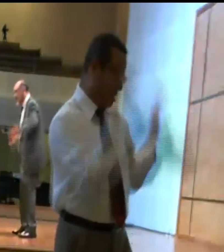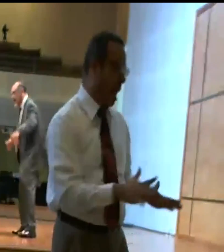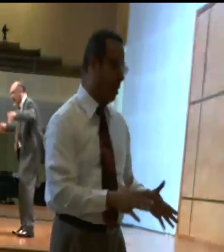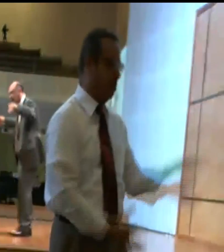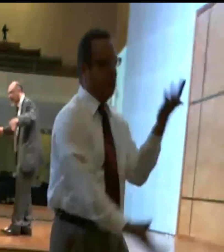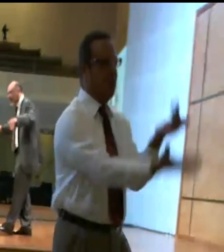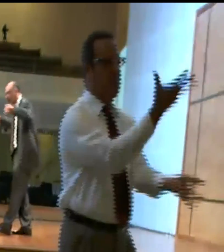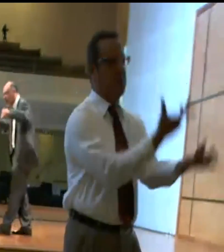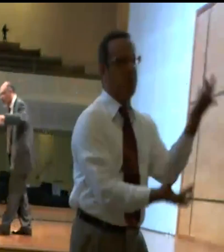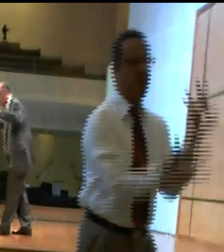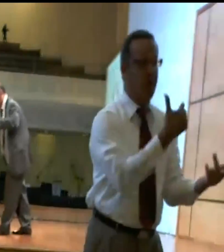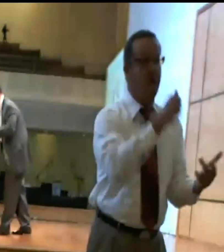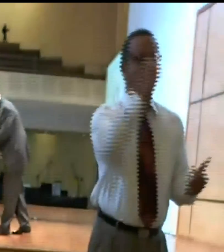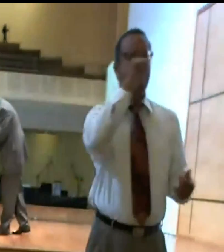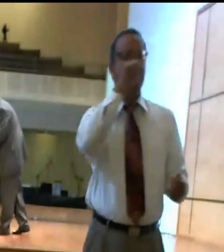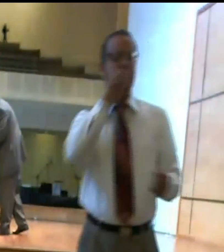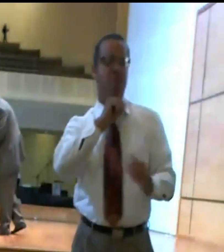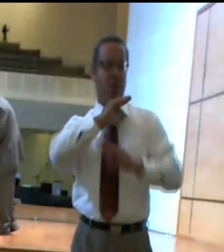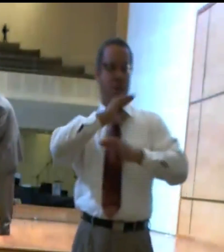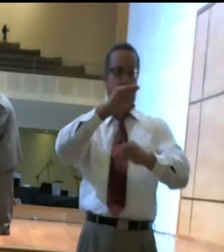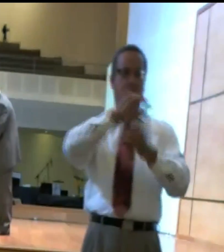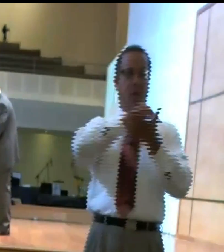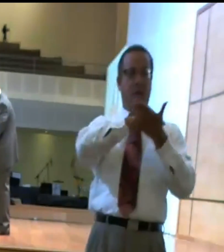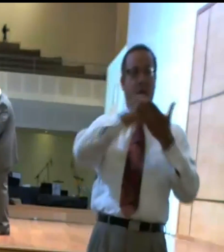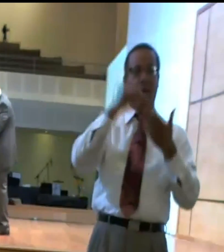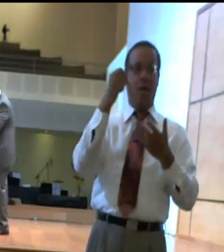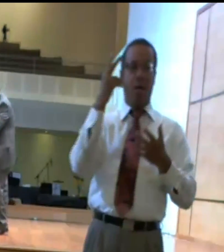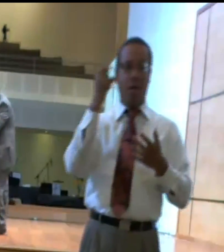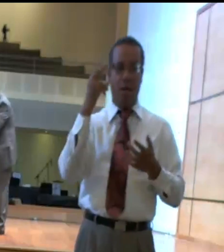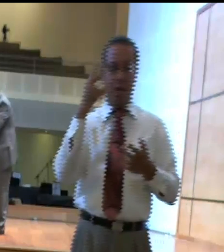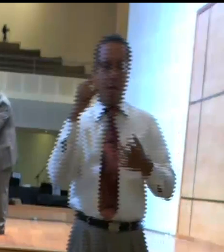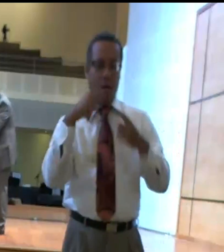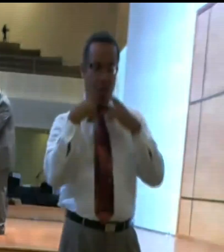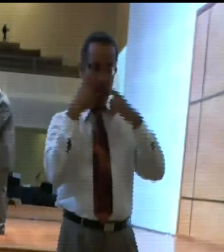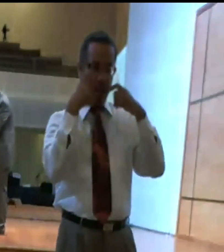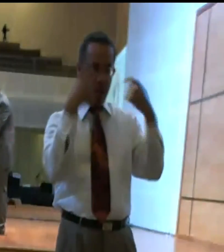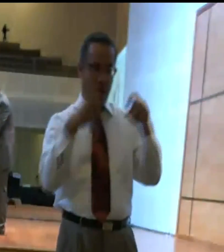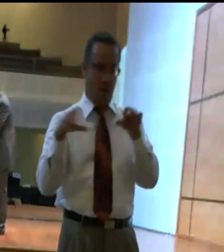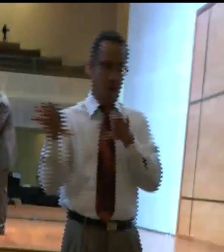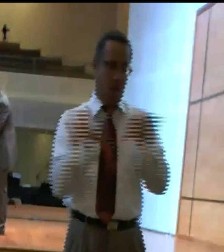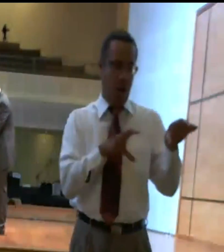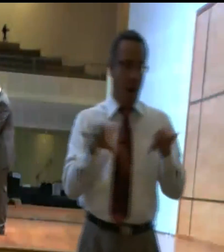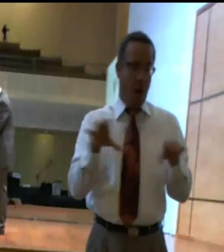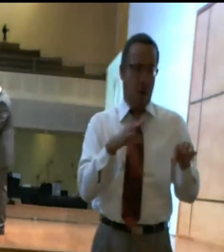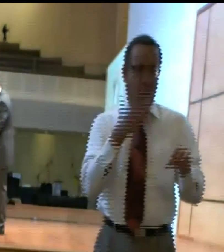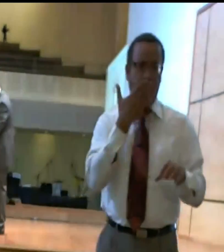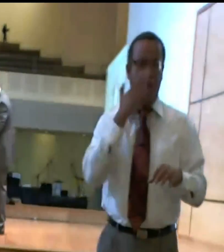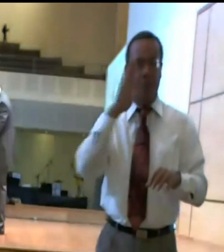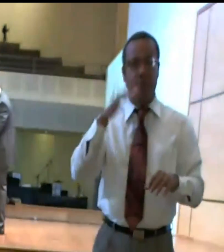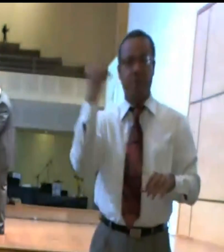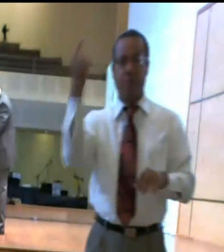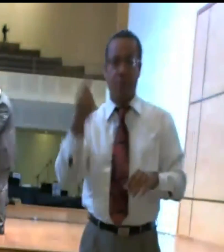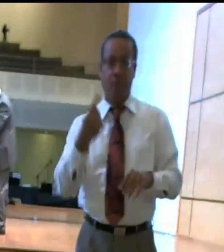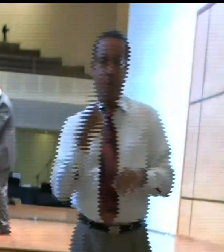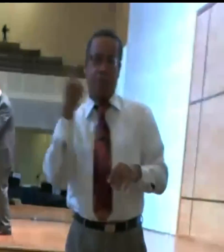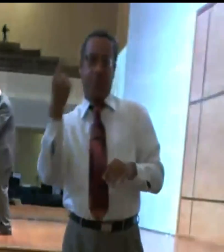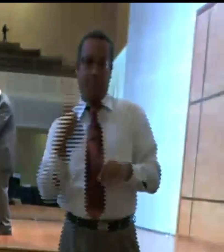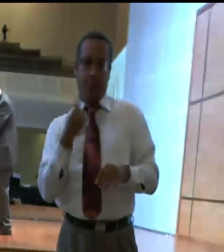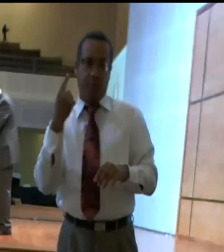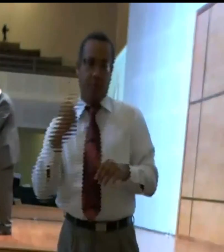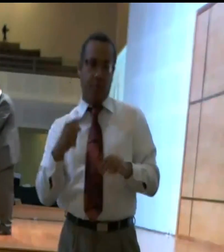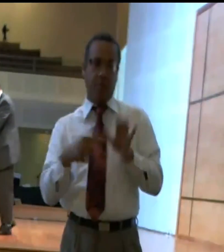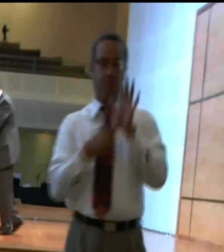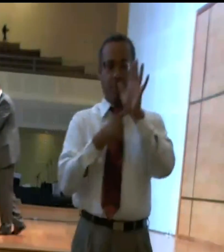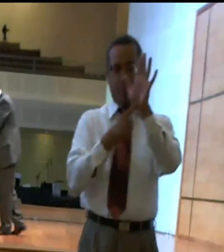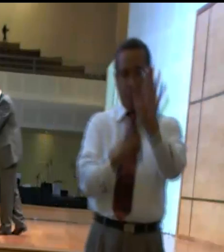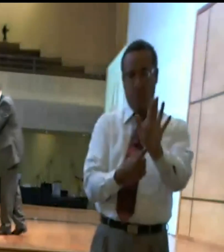La paciencia de Dios tiene un límite. Versículo 12. Aunque el pecador haga mal 100 veces y prolongue